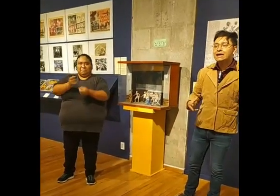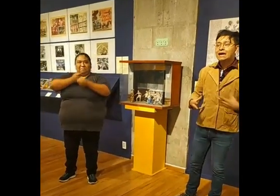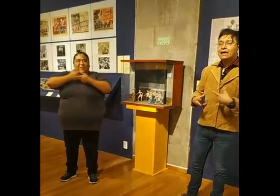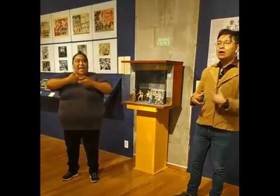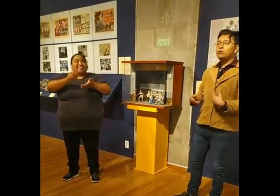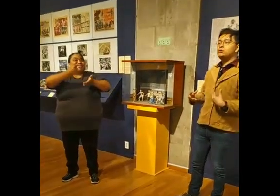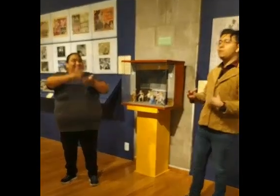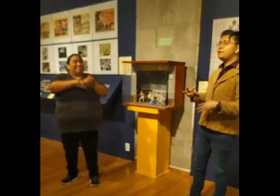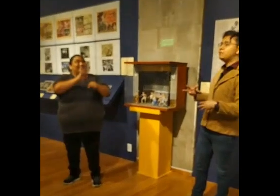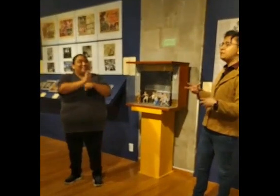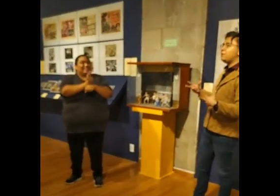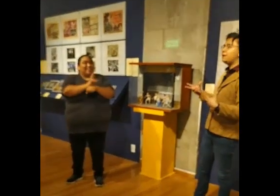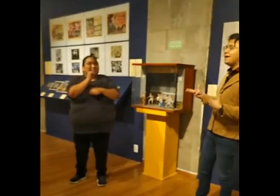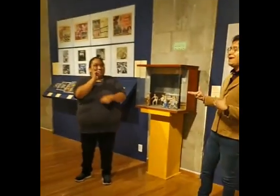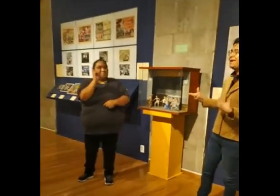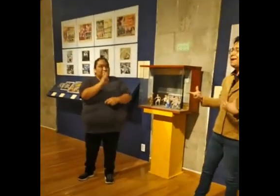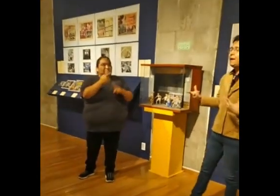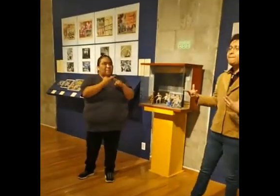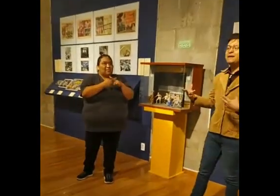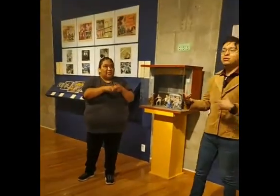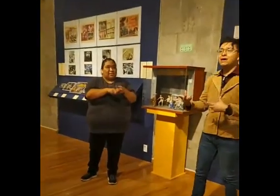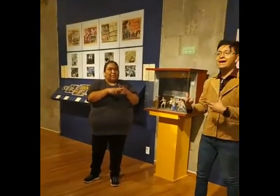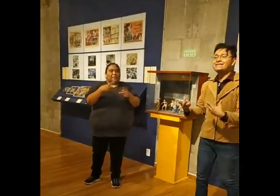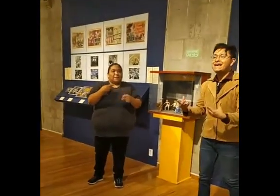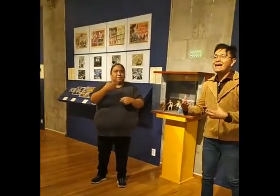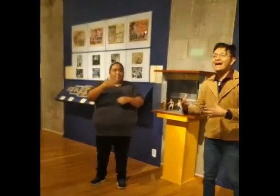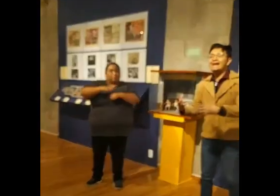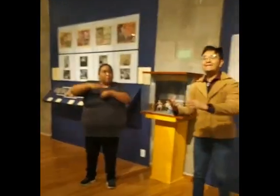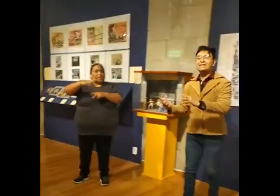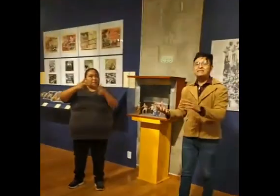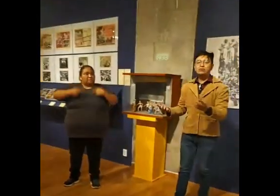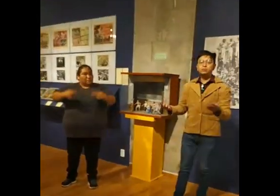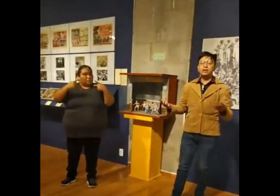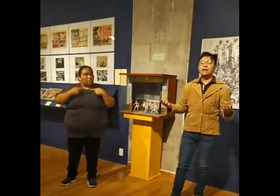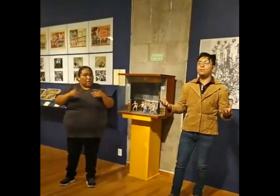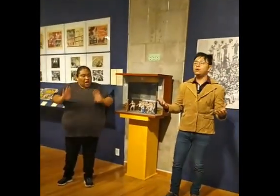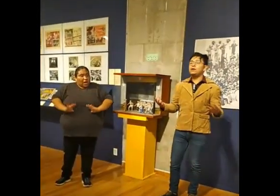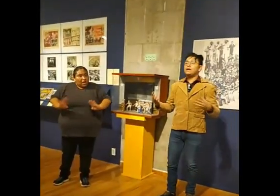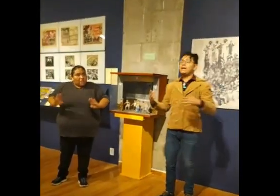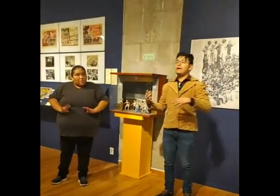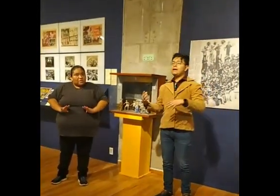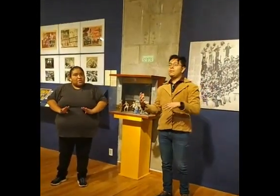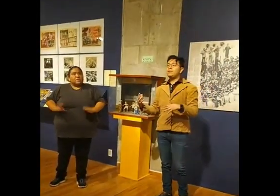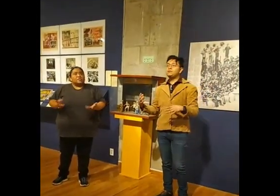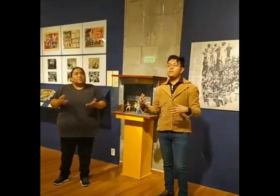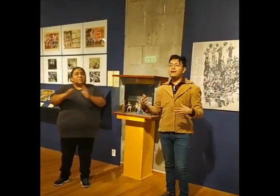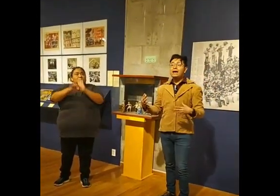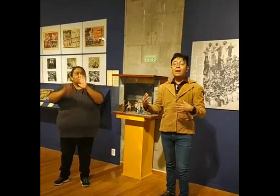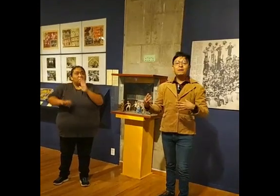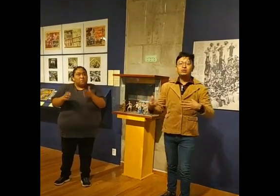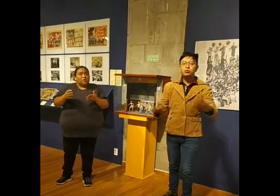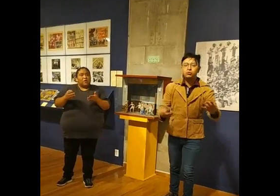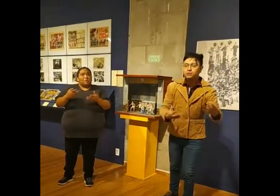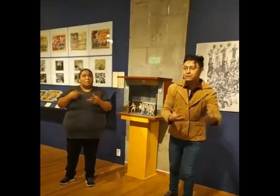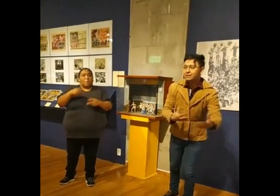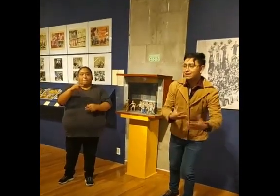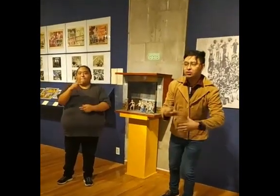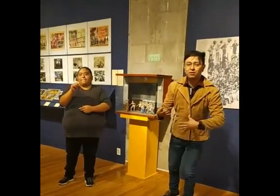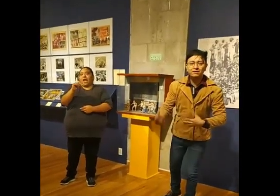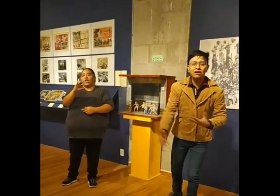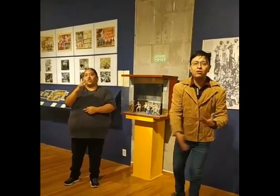cine. Incluso empezamos a ver personajes característicos, por ejemplo, podemos ver a